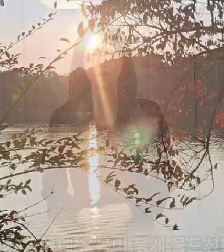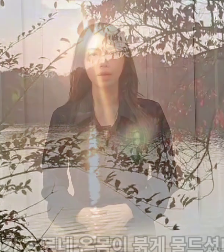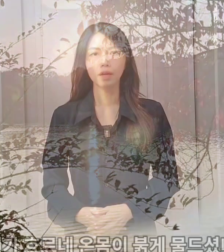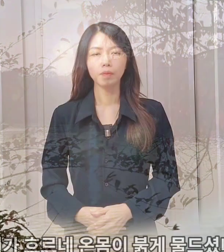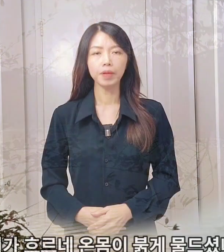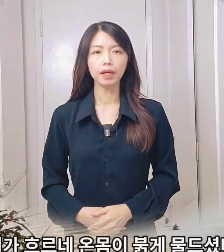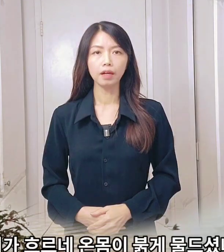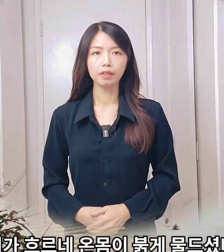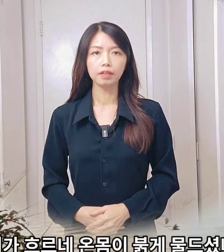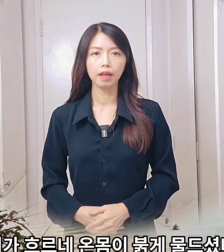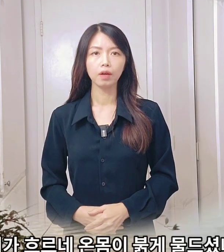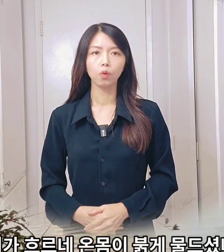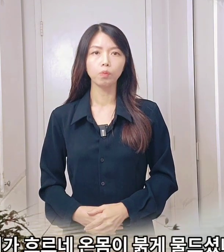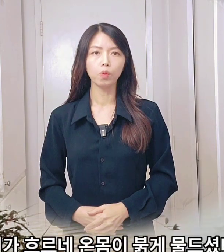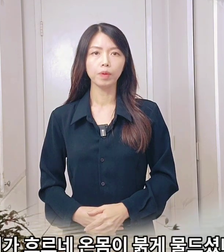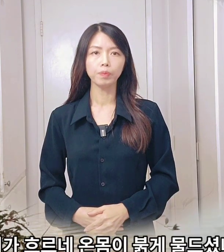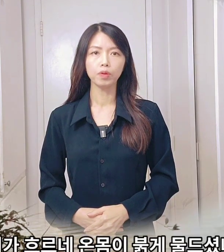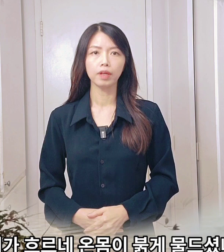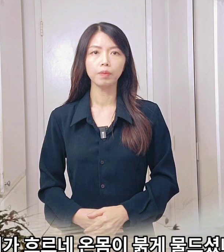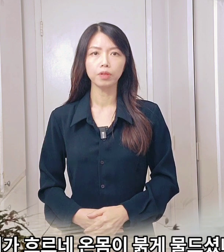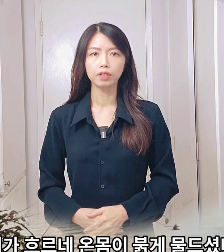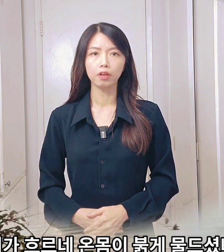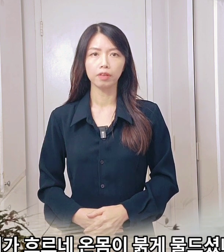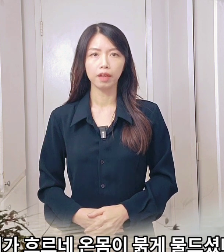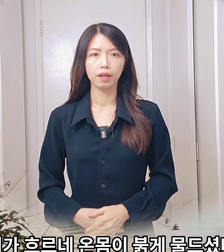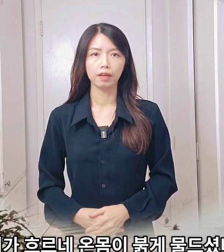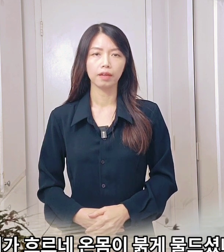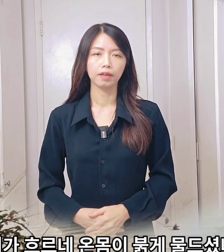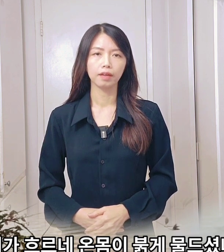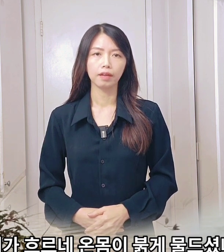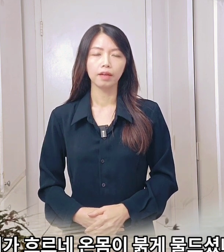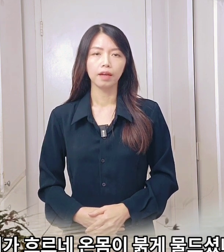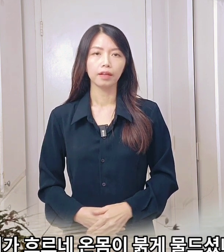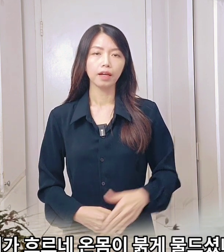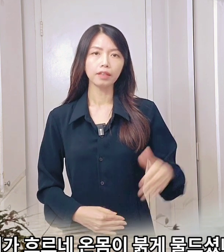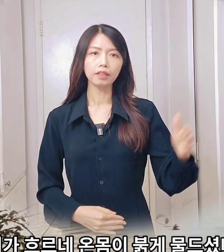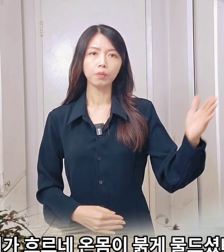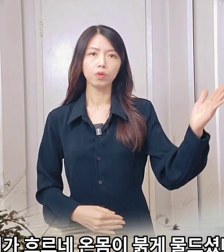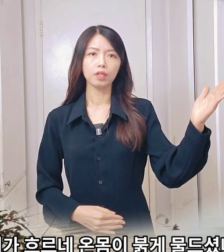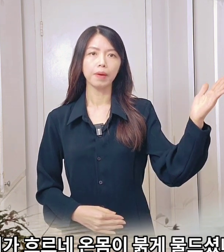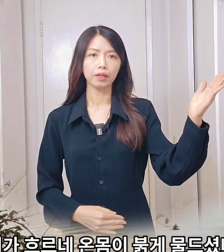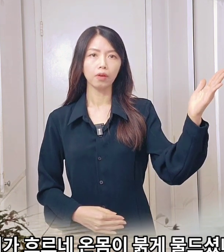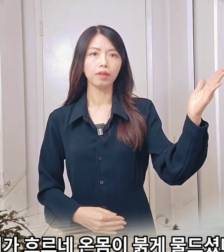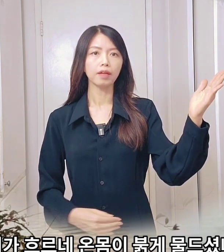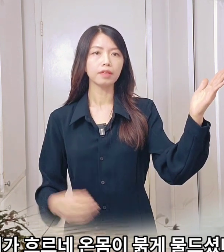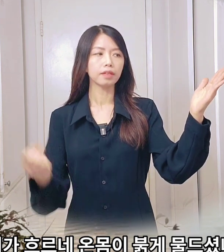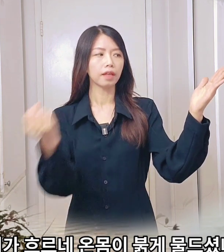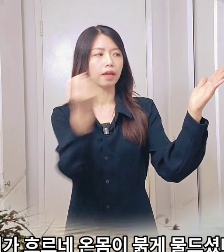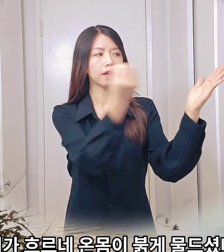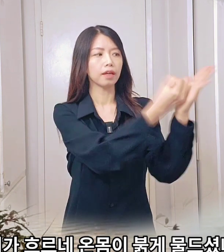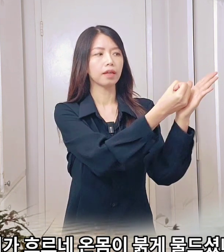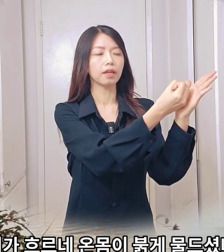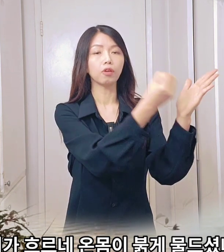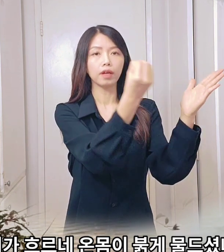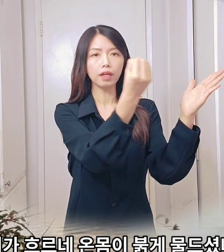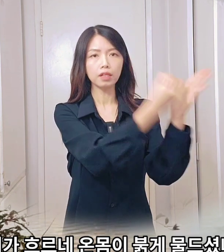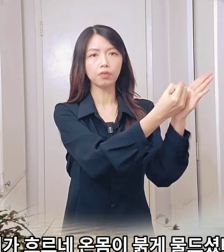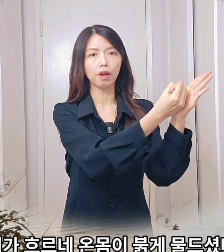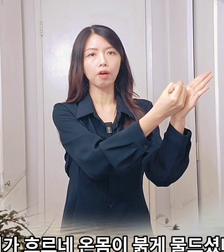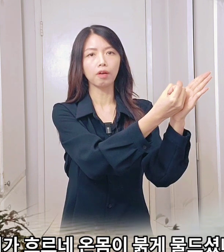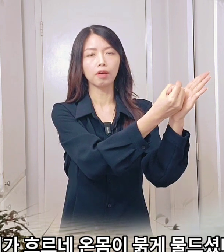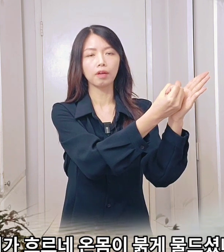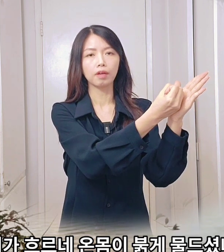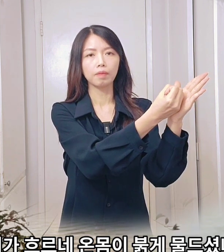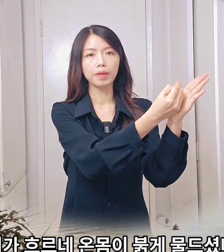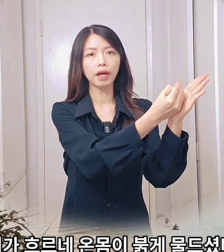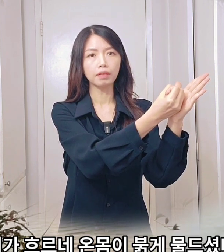됩니다. 피가 흐르네. 온몸이 붉게 물드셨네. 아까 큰 못이 박혔네 했을 때 이렇게